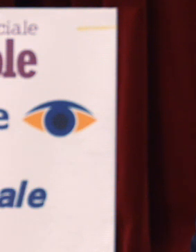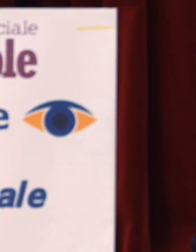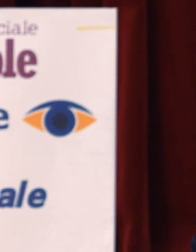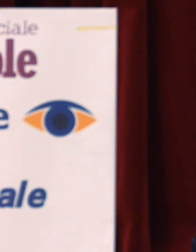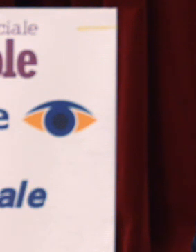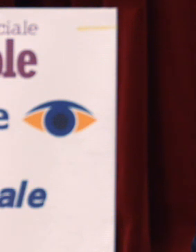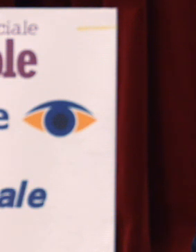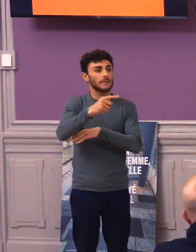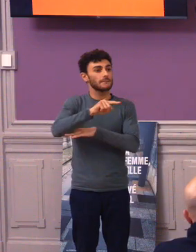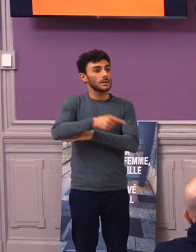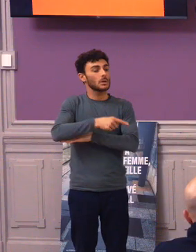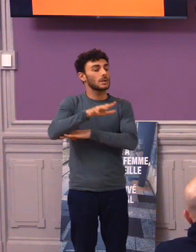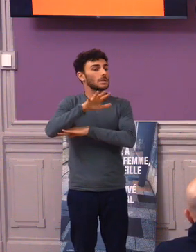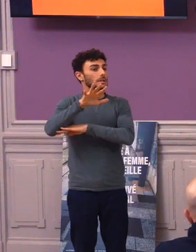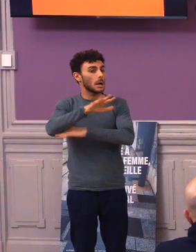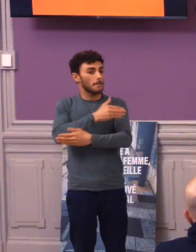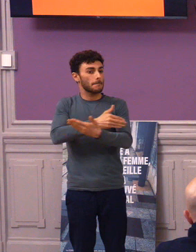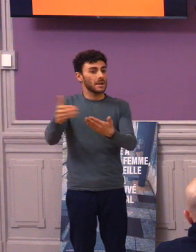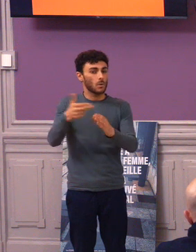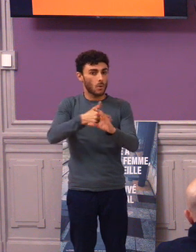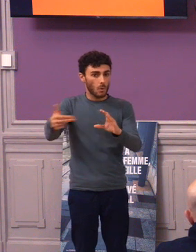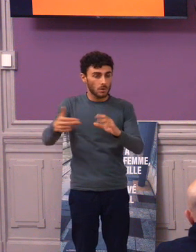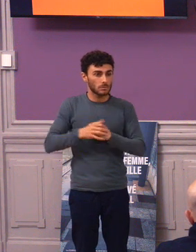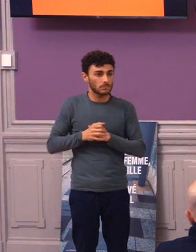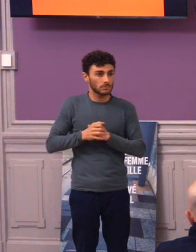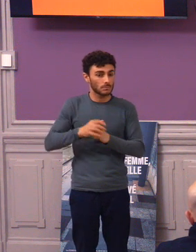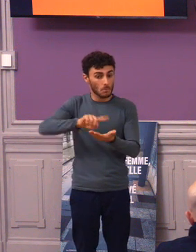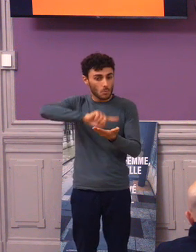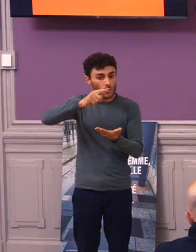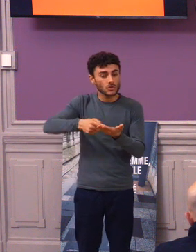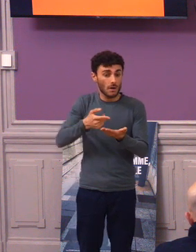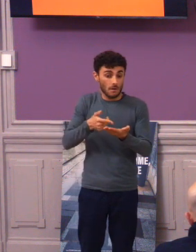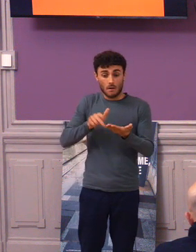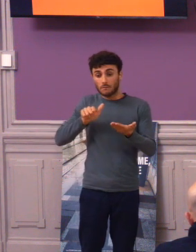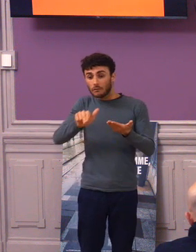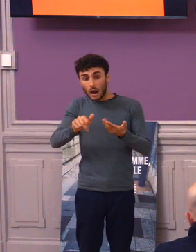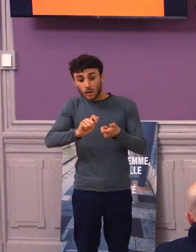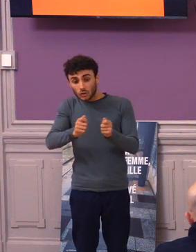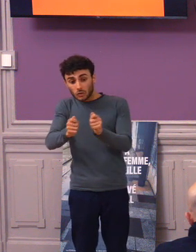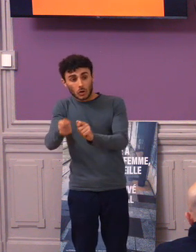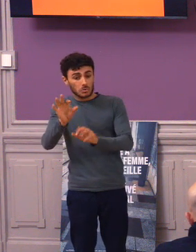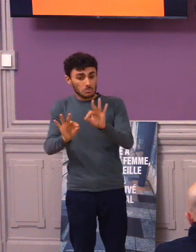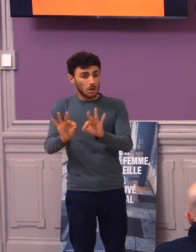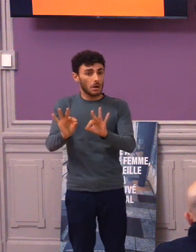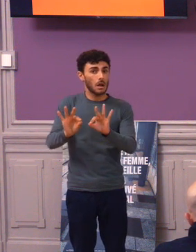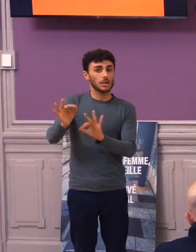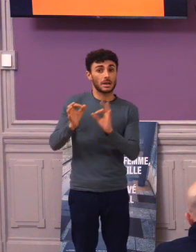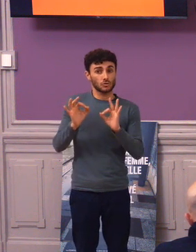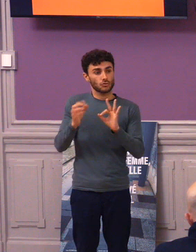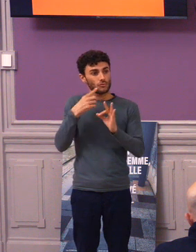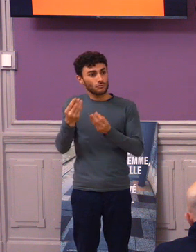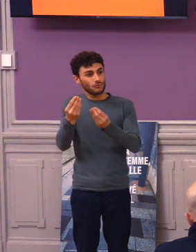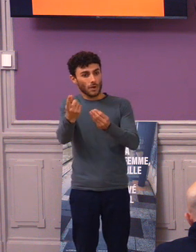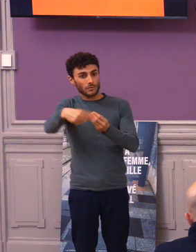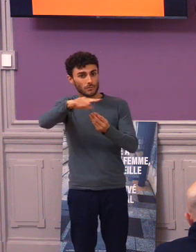donc le ce chiffre à vocation encore être réactualisée mais effectivement ça donne à peu près quand